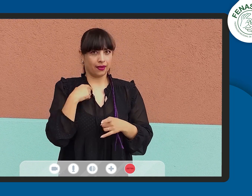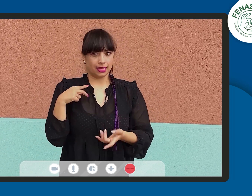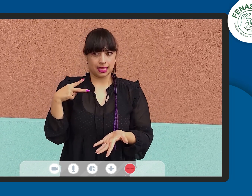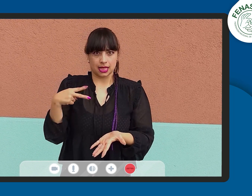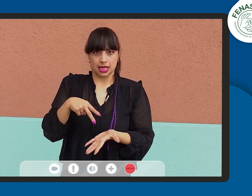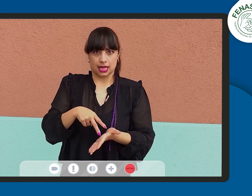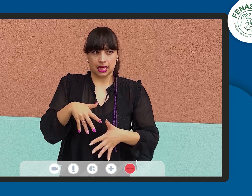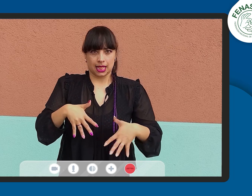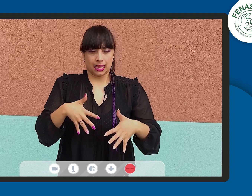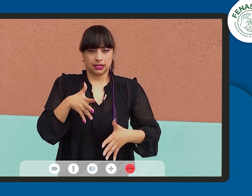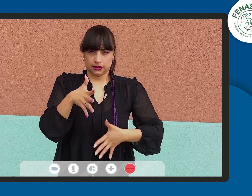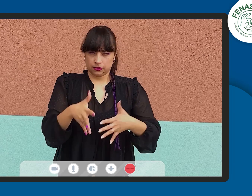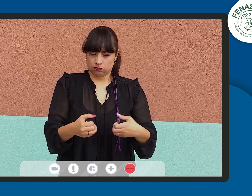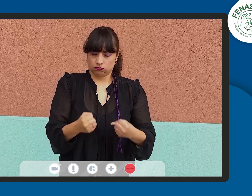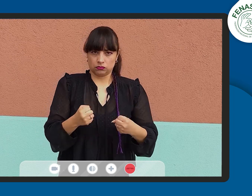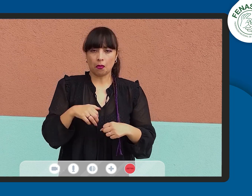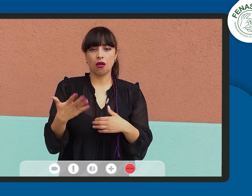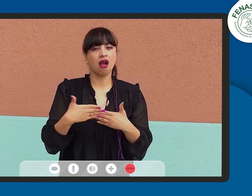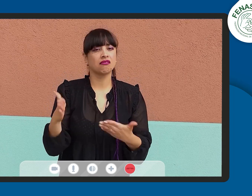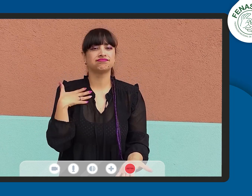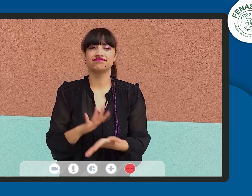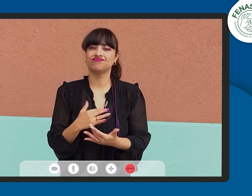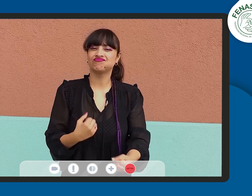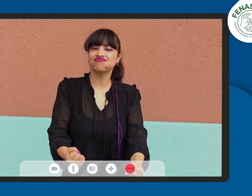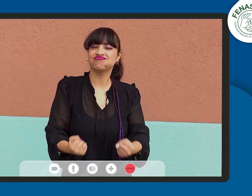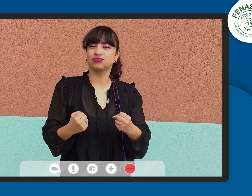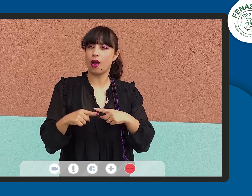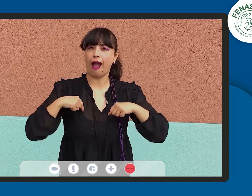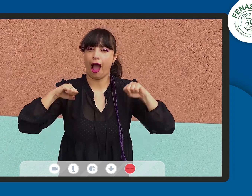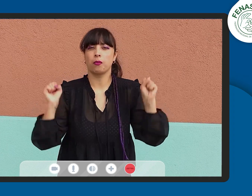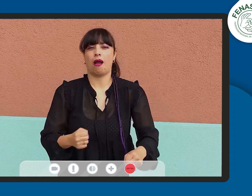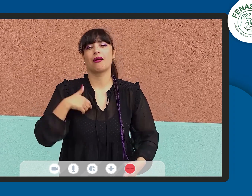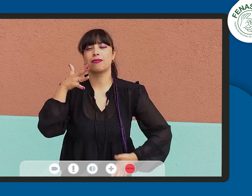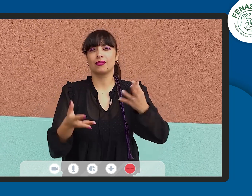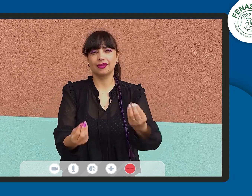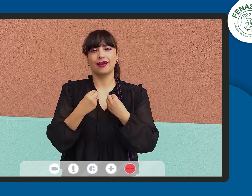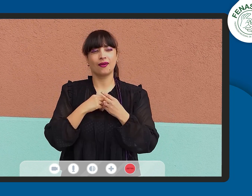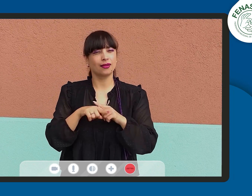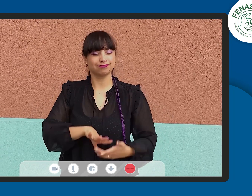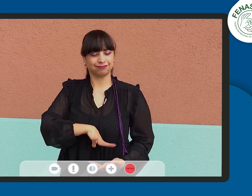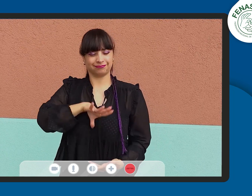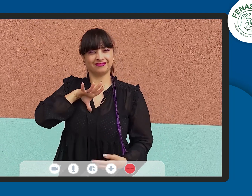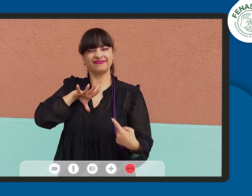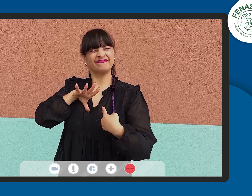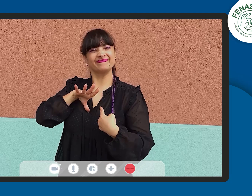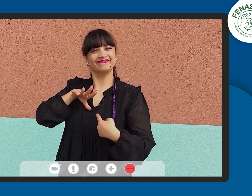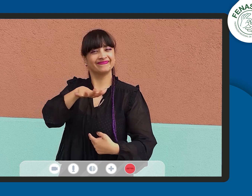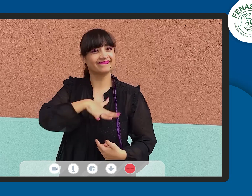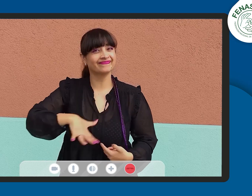sorda por el visual vernacular. Y ya estando lista, al estar en tarima, sentía que temblaba. Pero lo que me llenó de tranquilidad